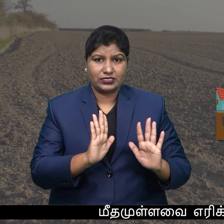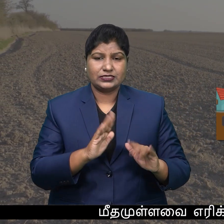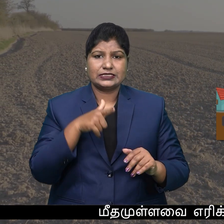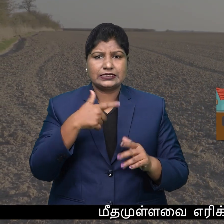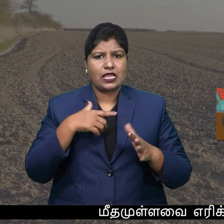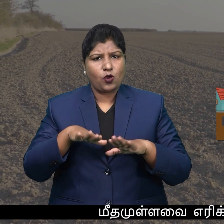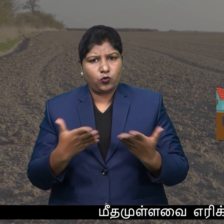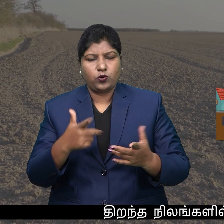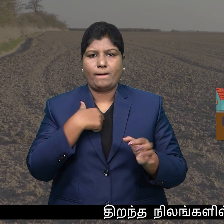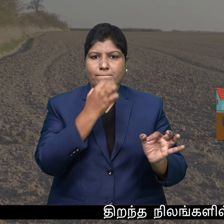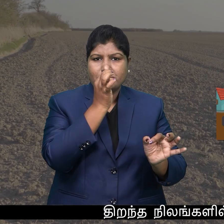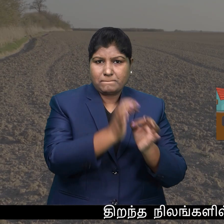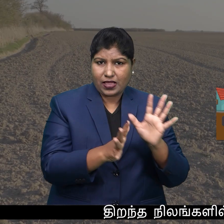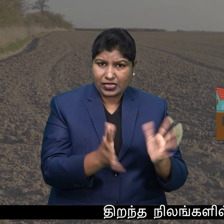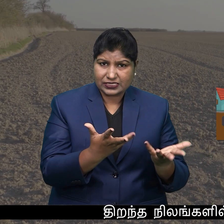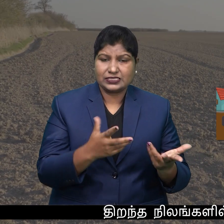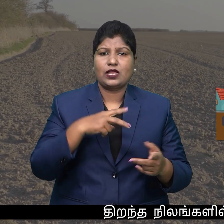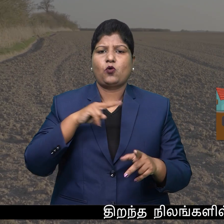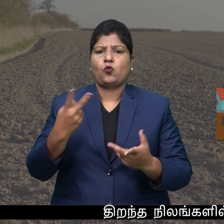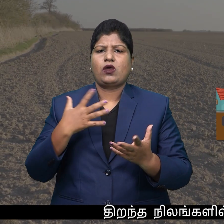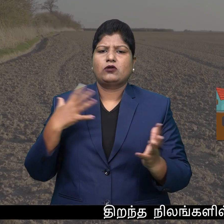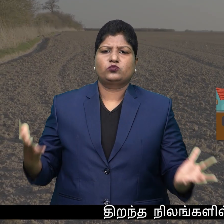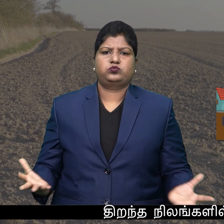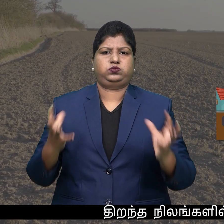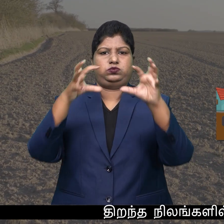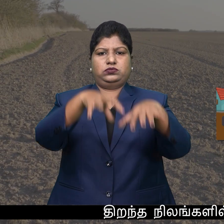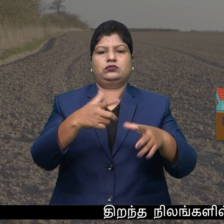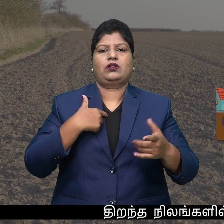எரிக்கப்படுகின்றன அல்லது திறந்த நிலங்களில் கொட்டப்படுகின்றன.